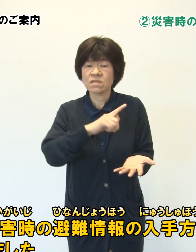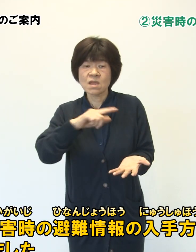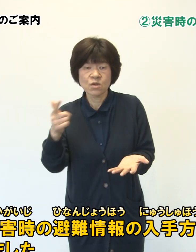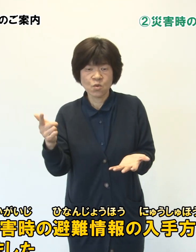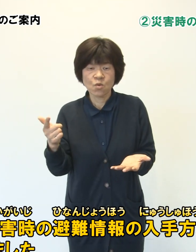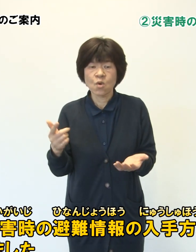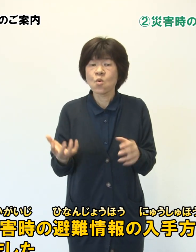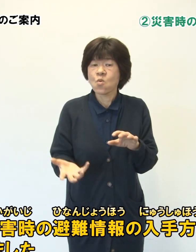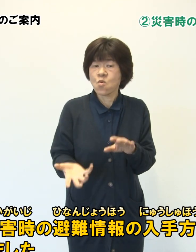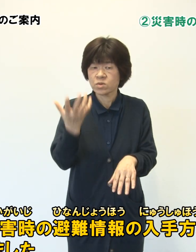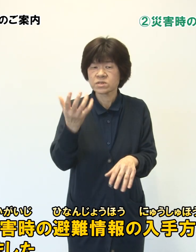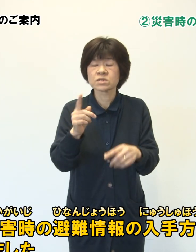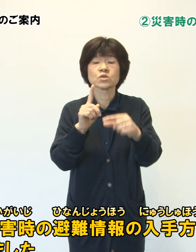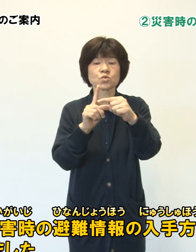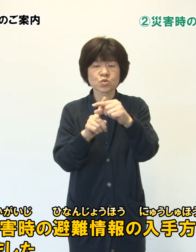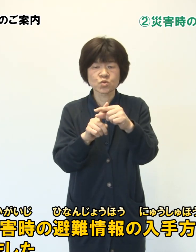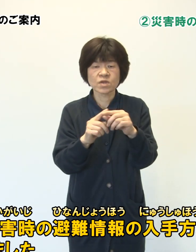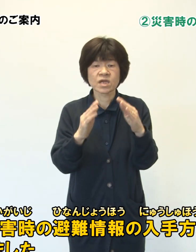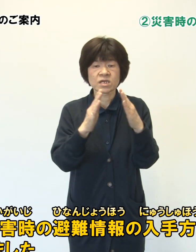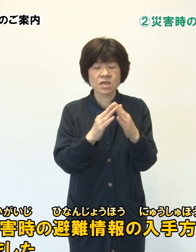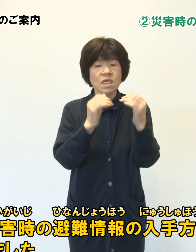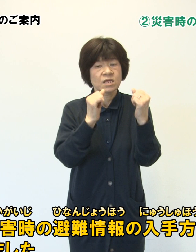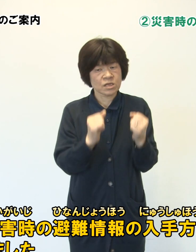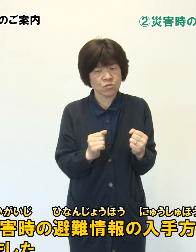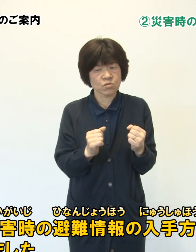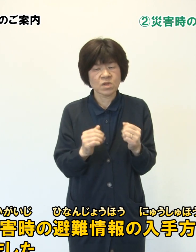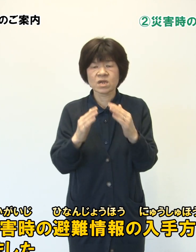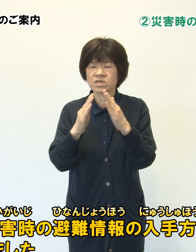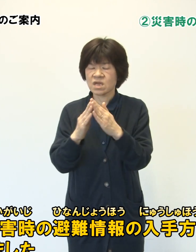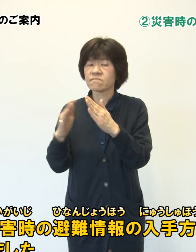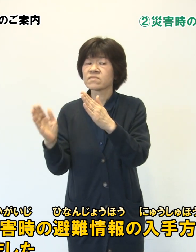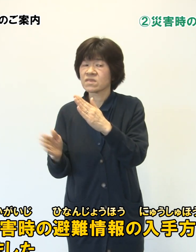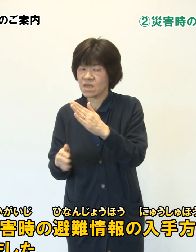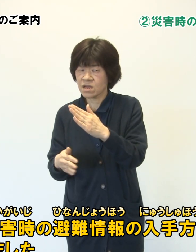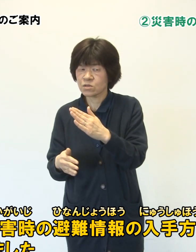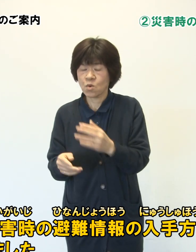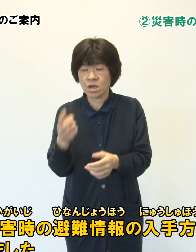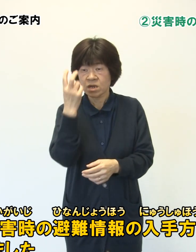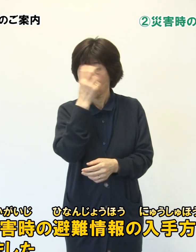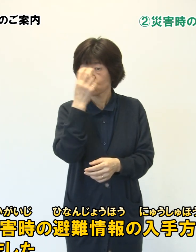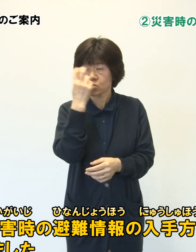害時の避難情報の入手方法についてご案内しました。